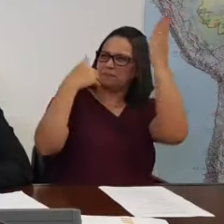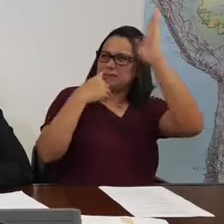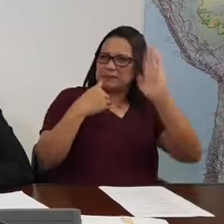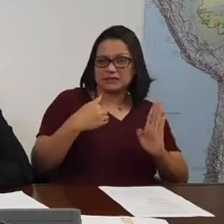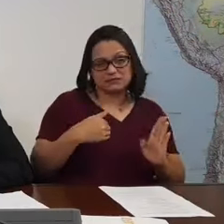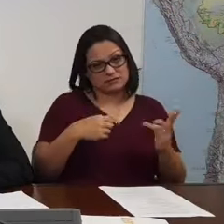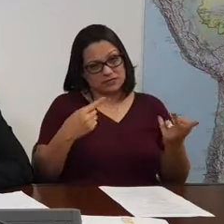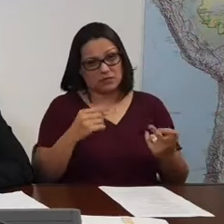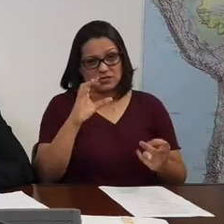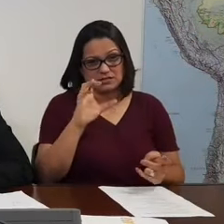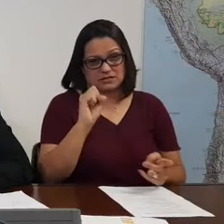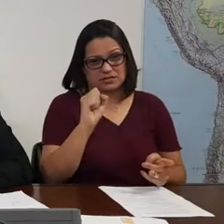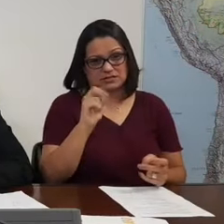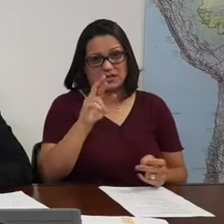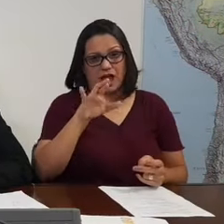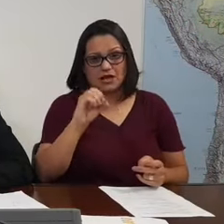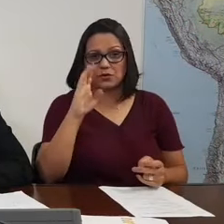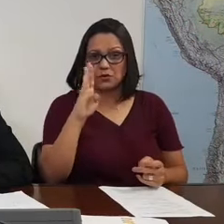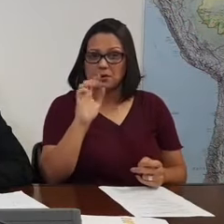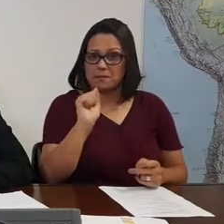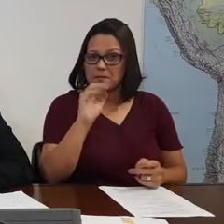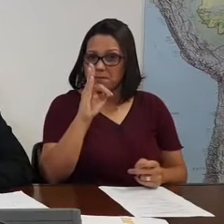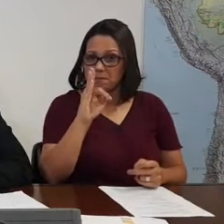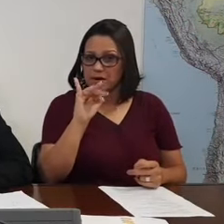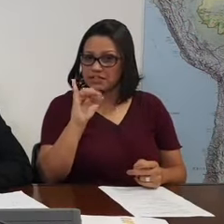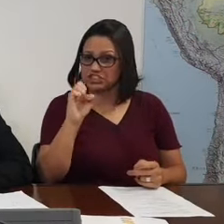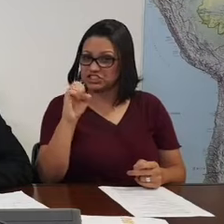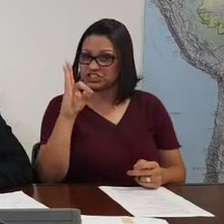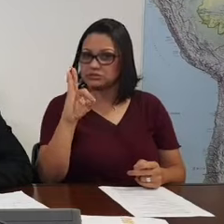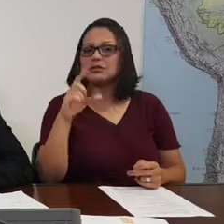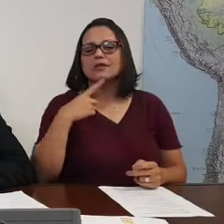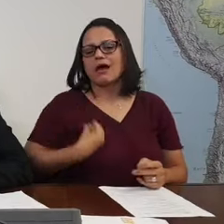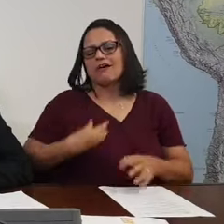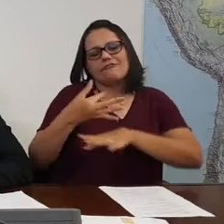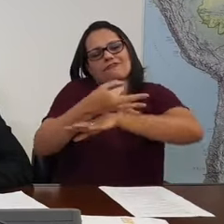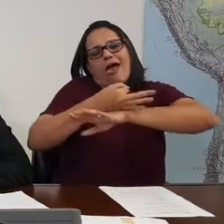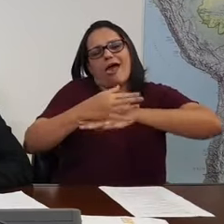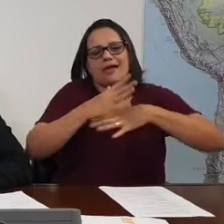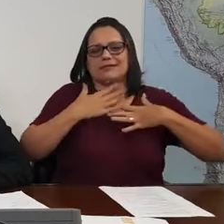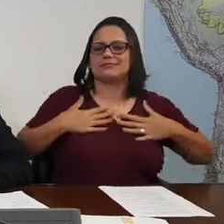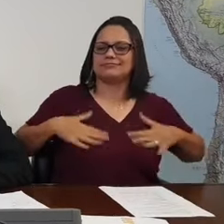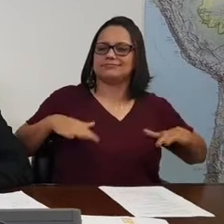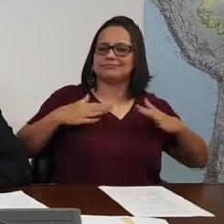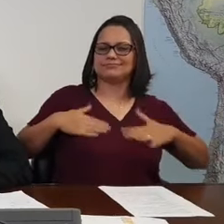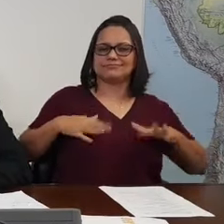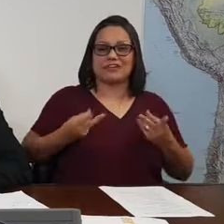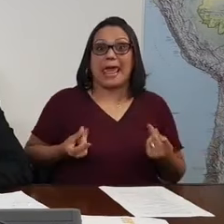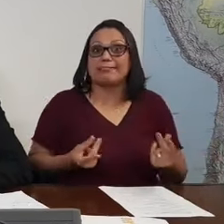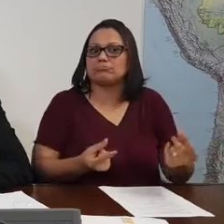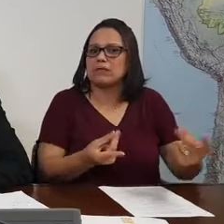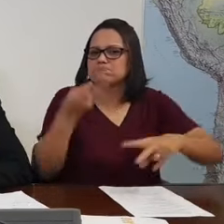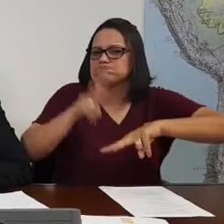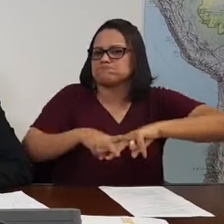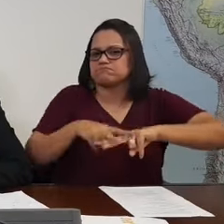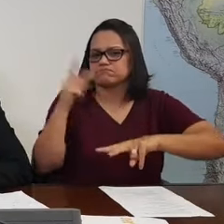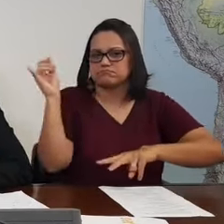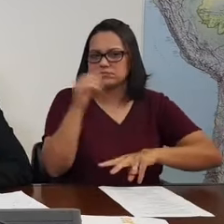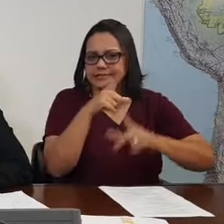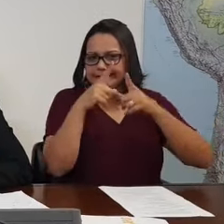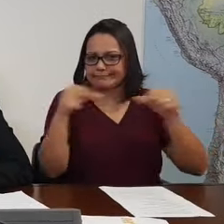Battisti, que já está curtindo umas férias perpétua na Itália, está numa boa, Cesare Battisti está lá. Eu